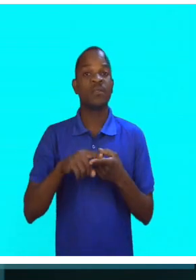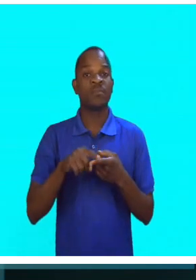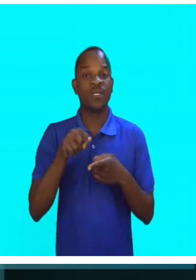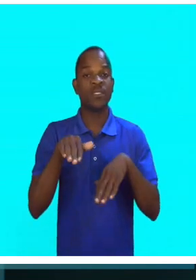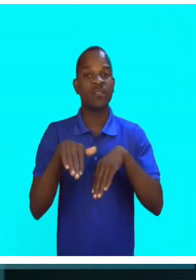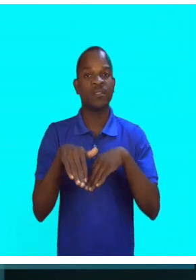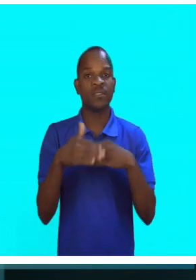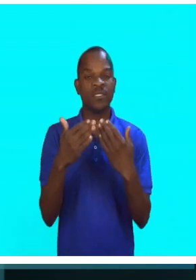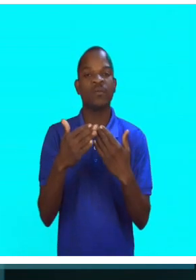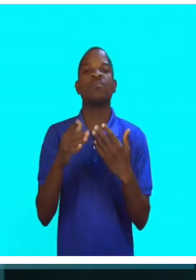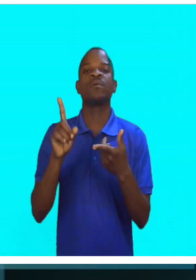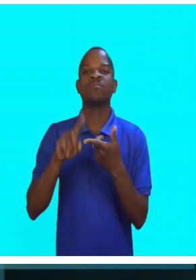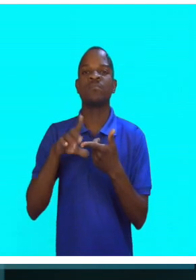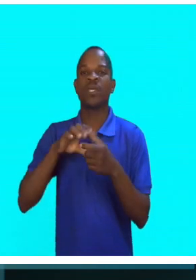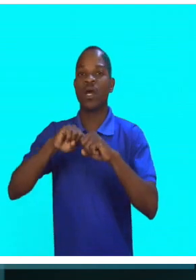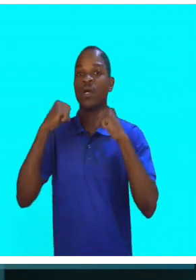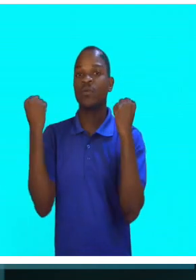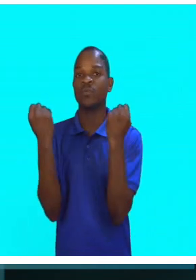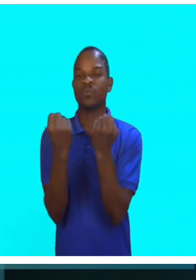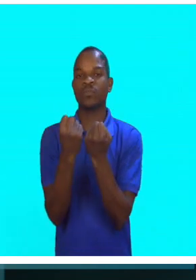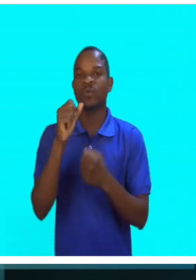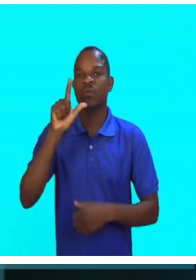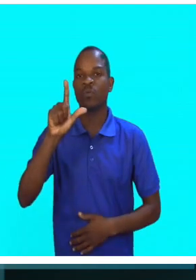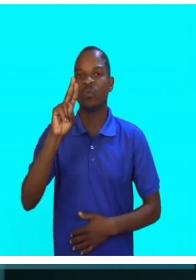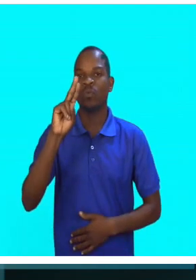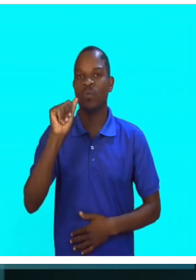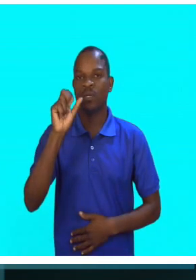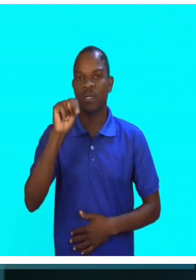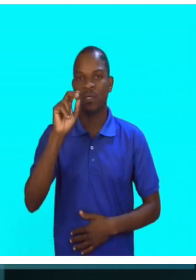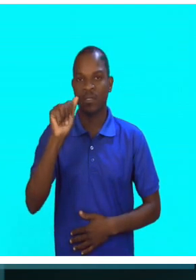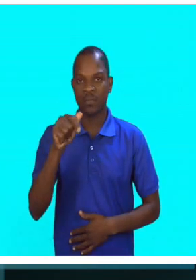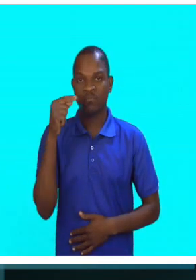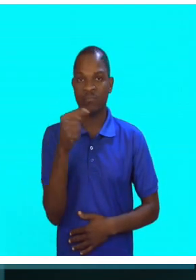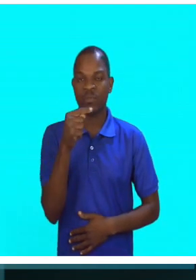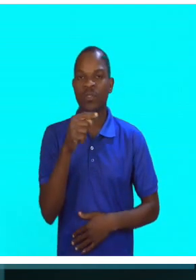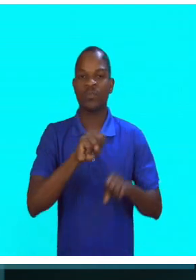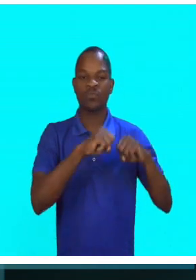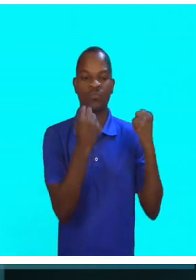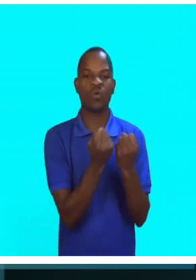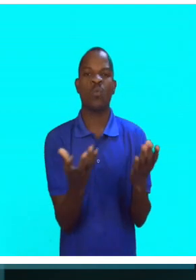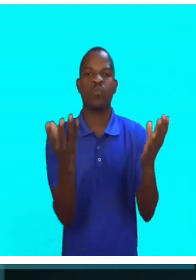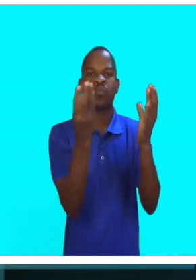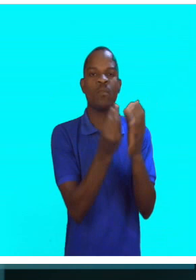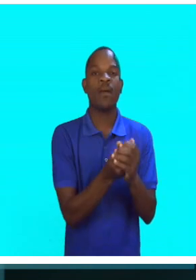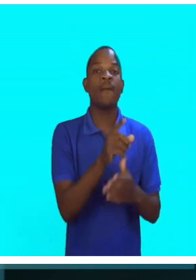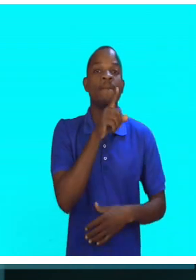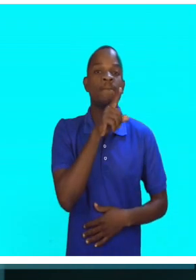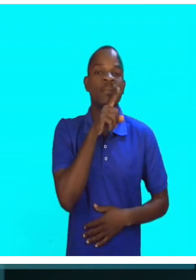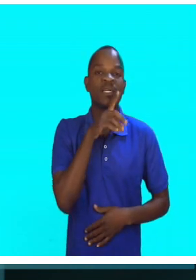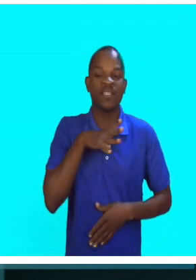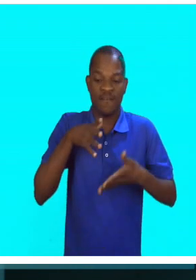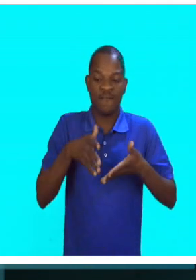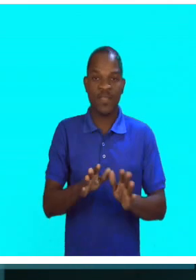comemorar a data, a cooperativa Luana Semeia Sorrisos, uma organização que junta pais